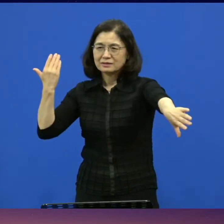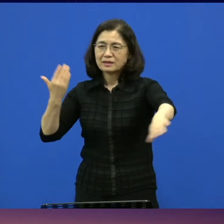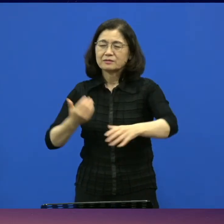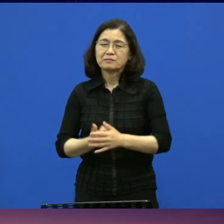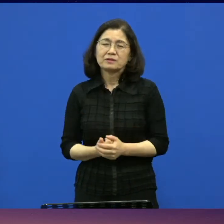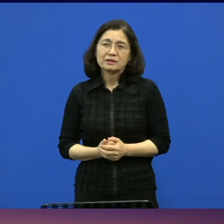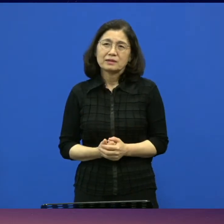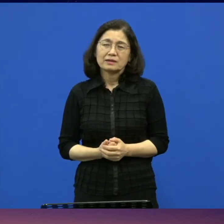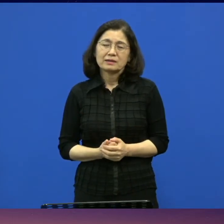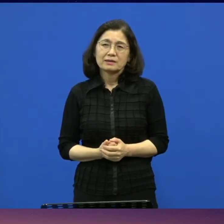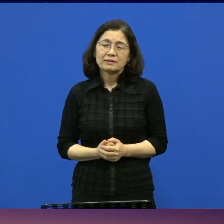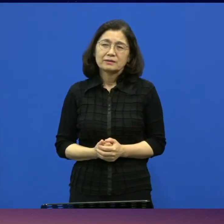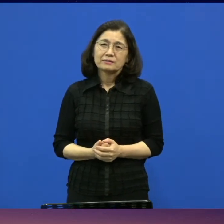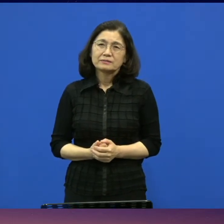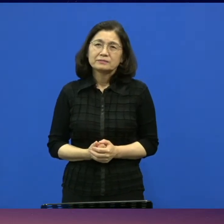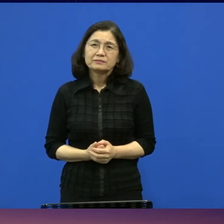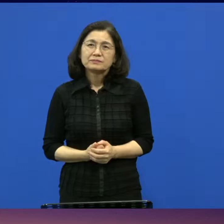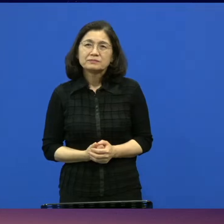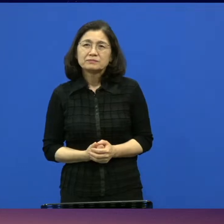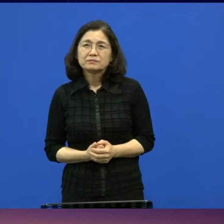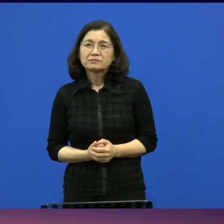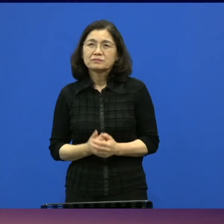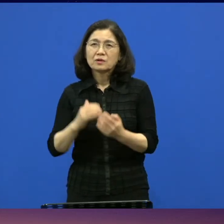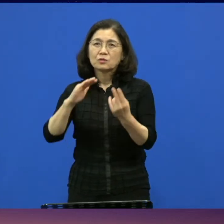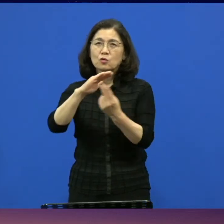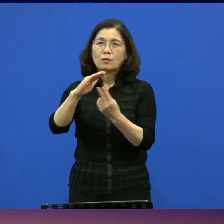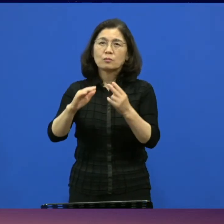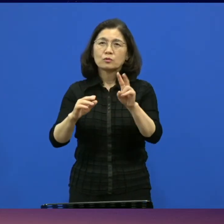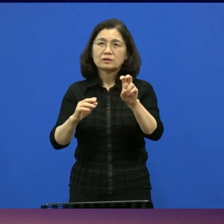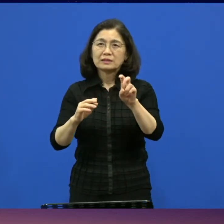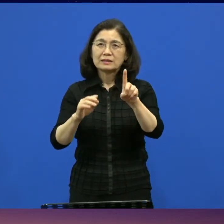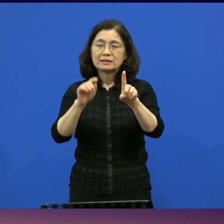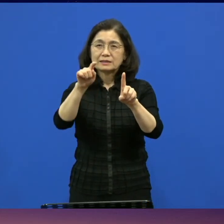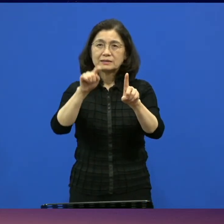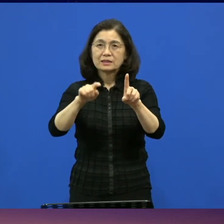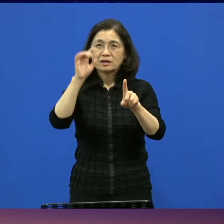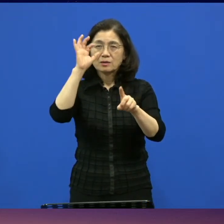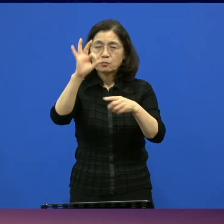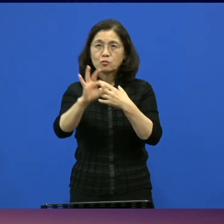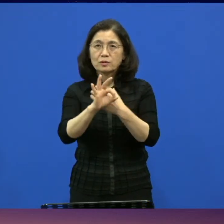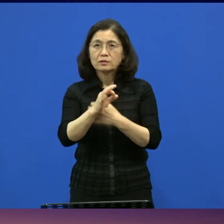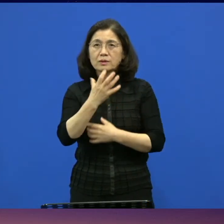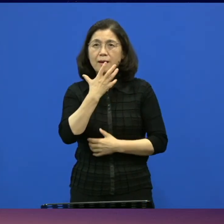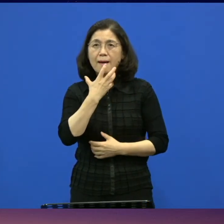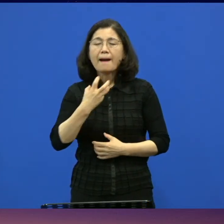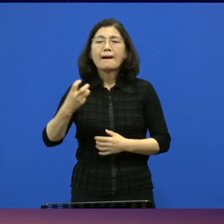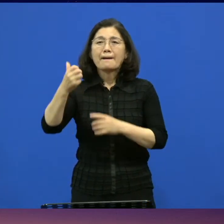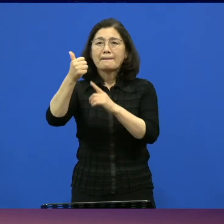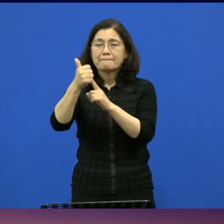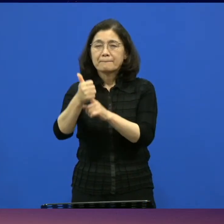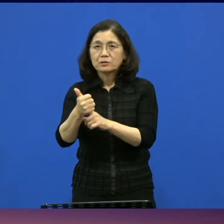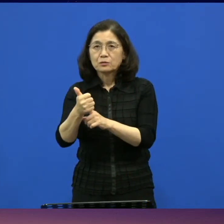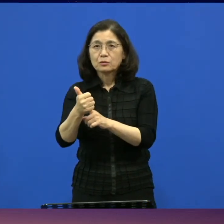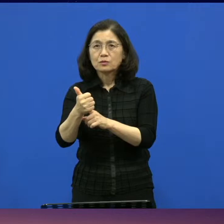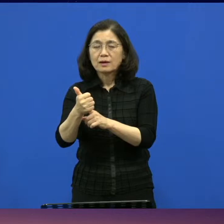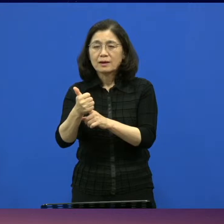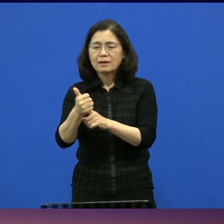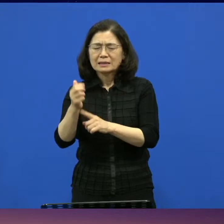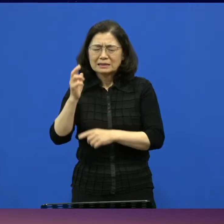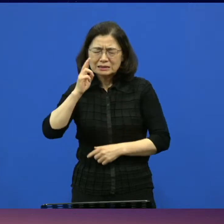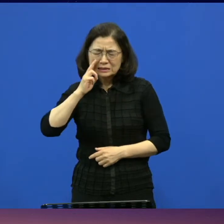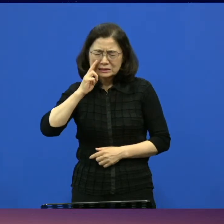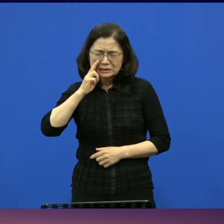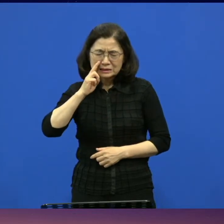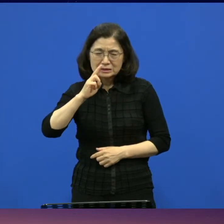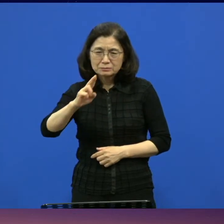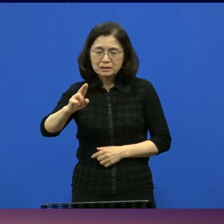실수해도 괜찮다는 거예요. 요한복음 21장에 여러분, 이 베드로가 실패를 얼마나 심각한 실패를 했고 제자로서의 자격이